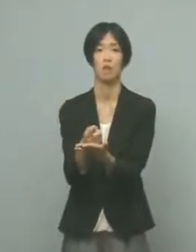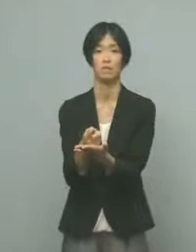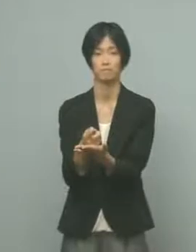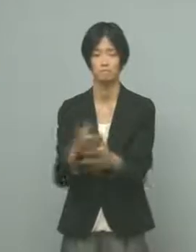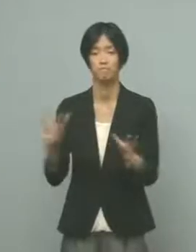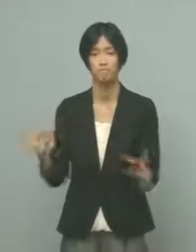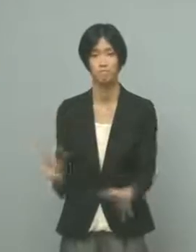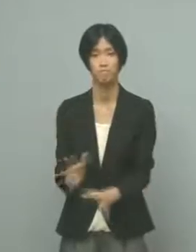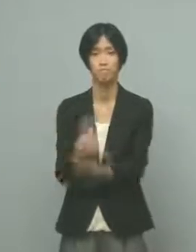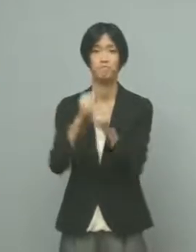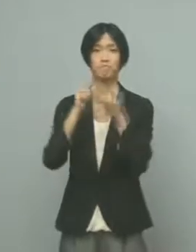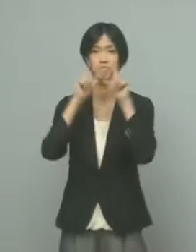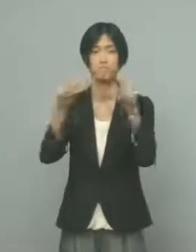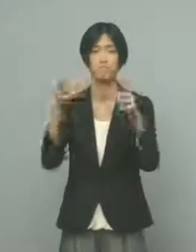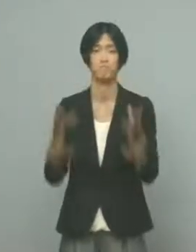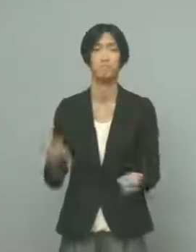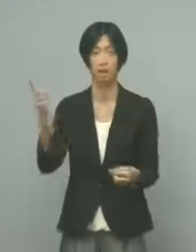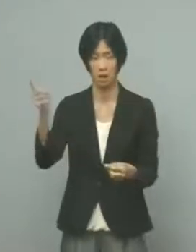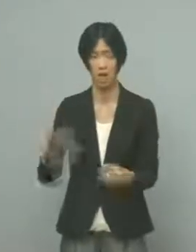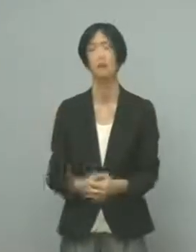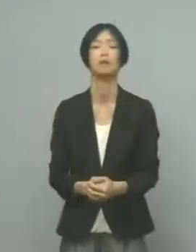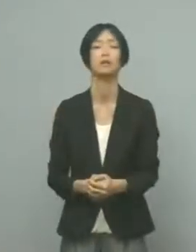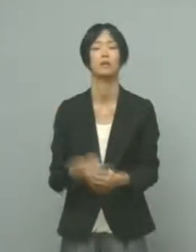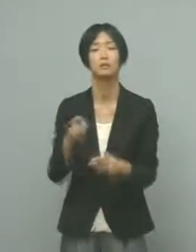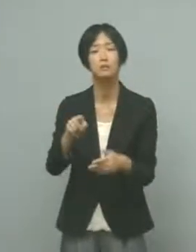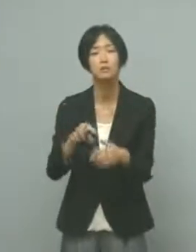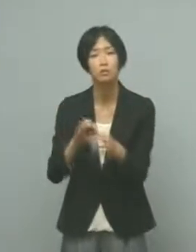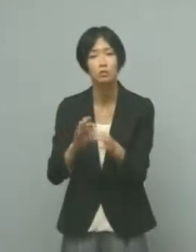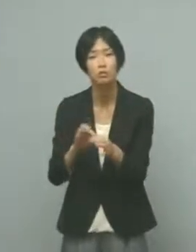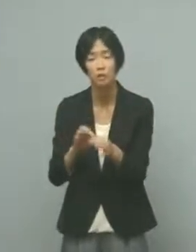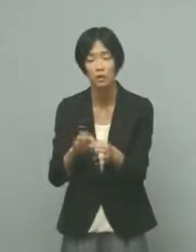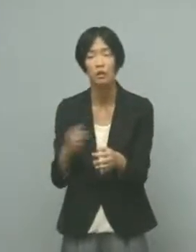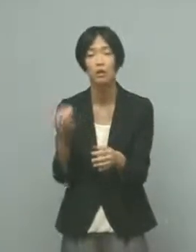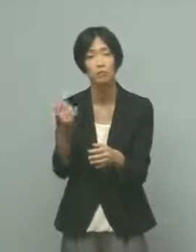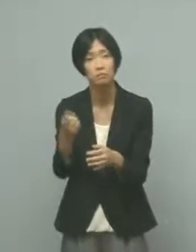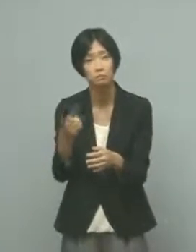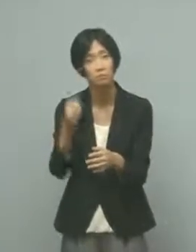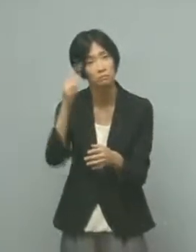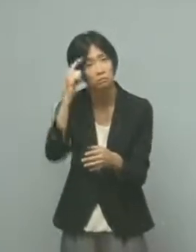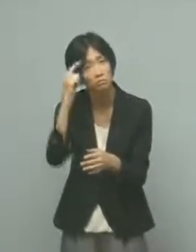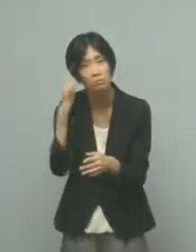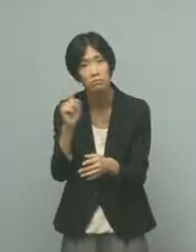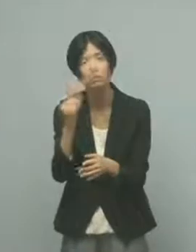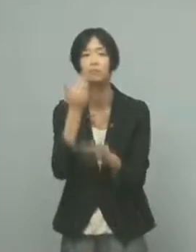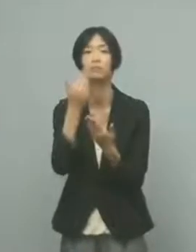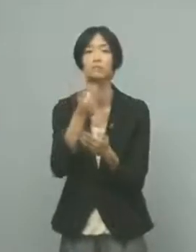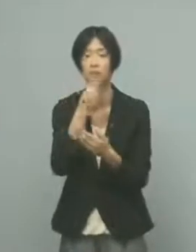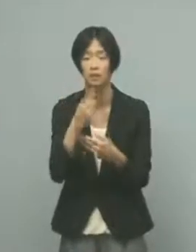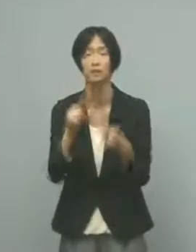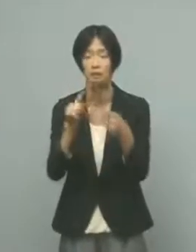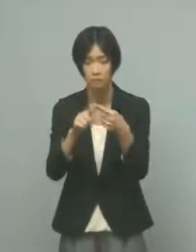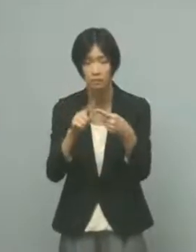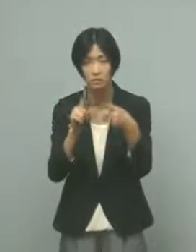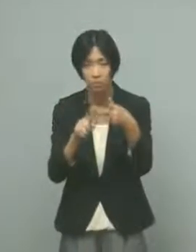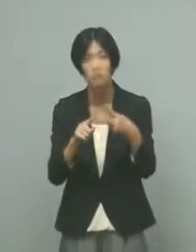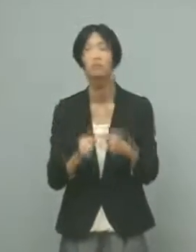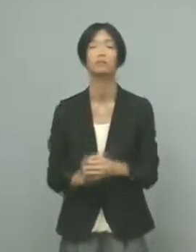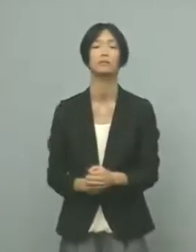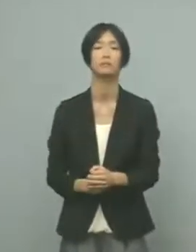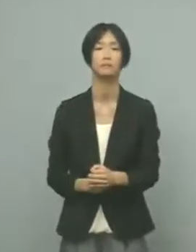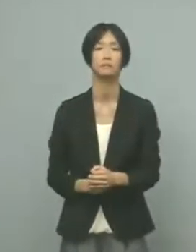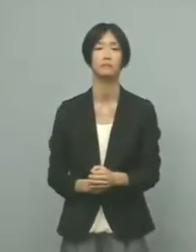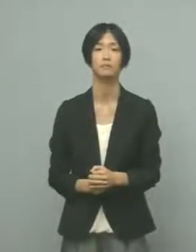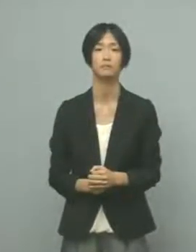まとめて公表しましたけれども、これについてですね、知事の受け止めをまずお伺いしたいのと、もう一